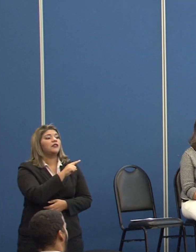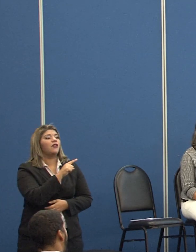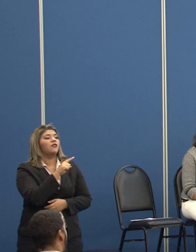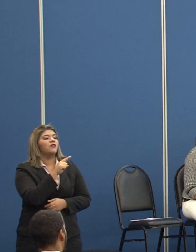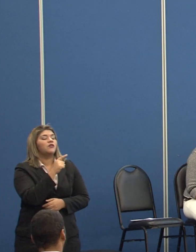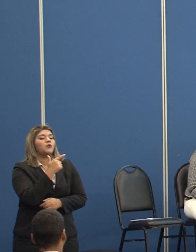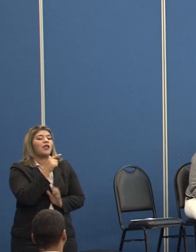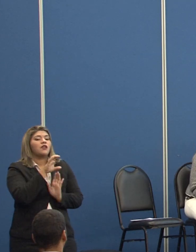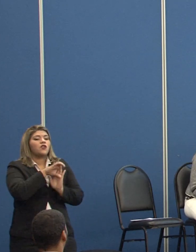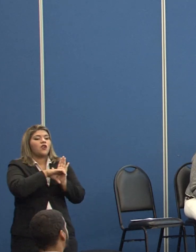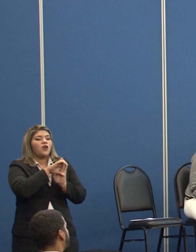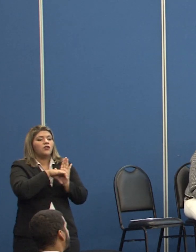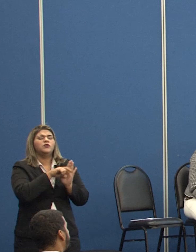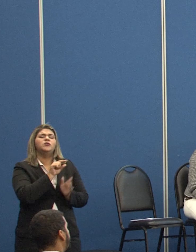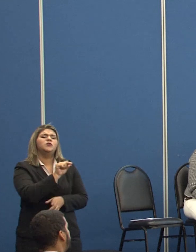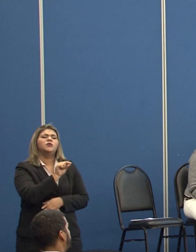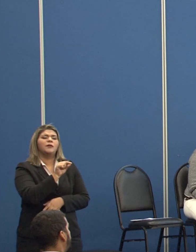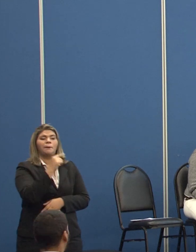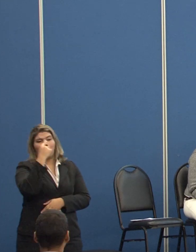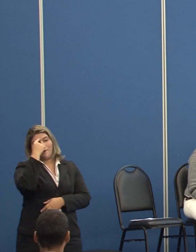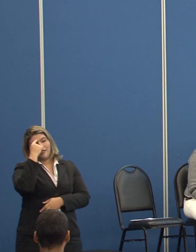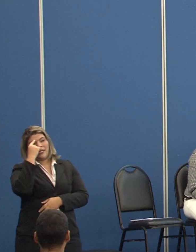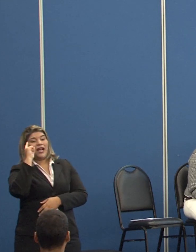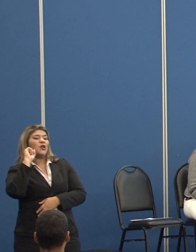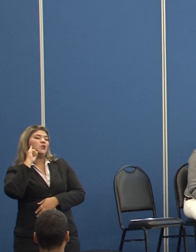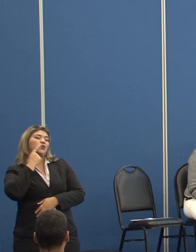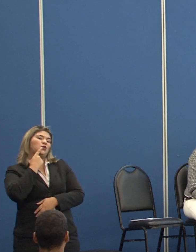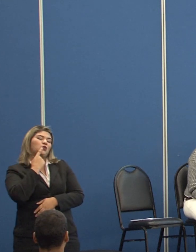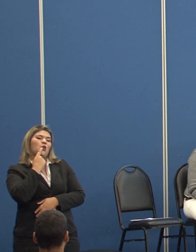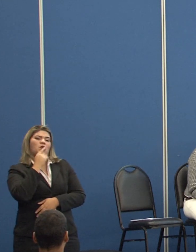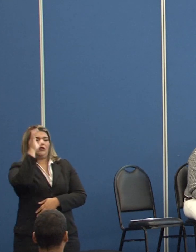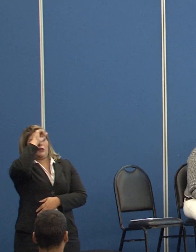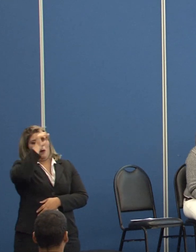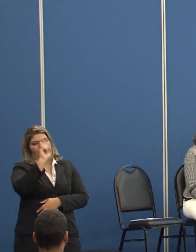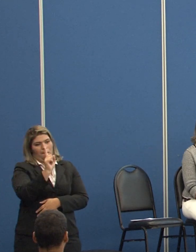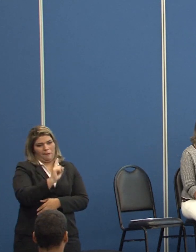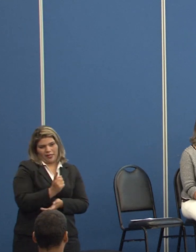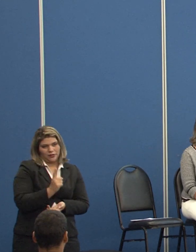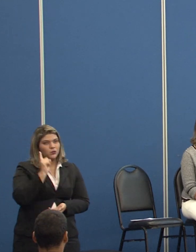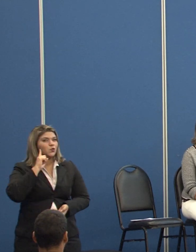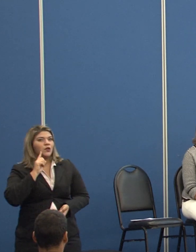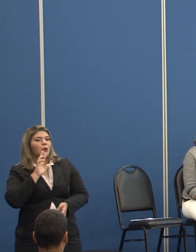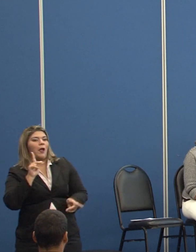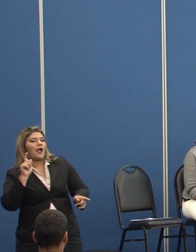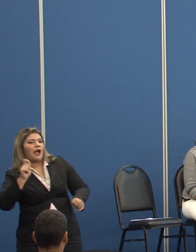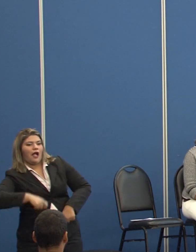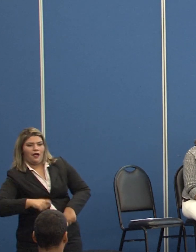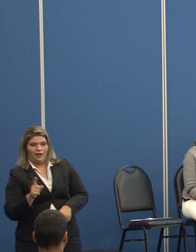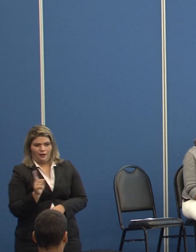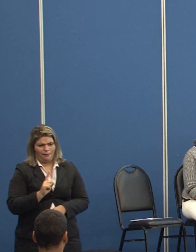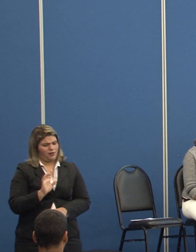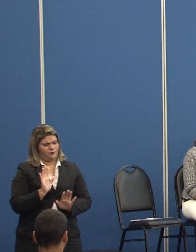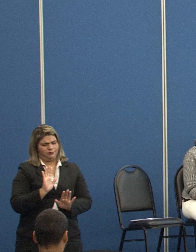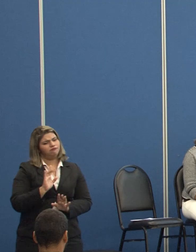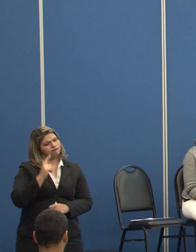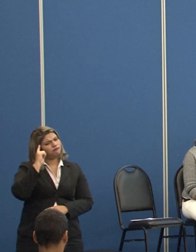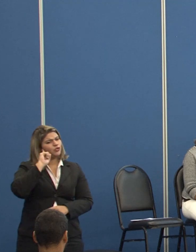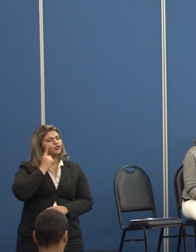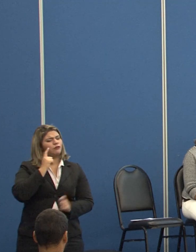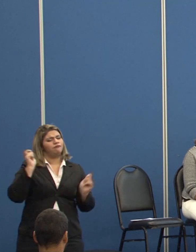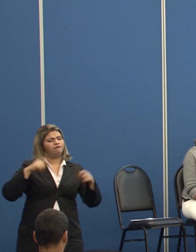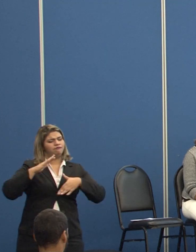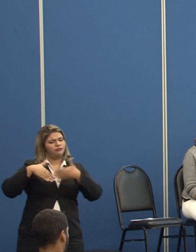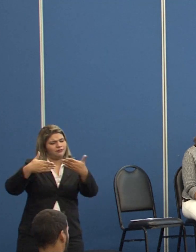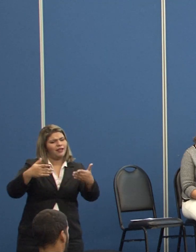nem a consideração de que o aluno surdo não aprende. O aluno surdo aprende e o aluno surdo desenvolve.